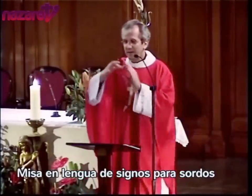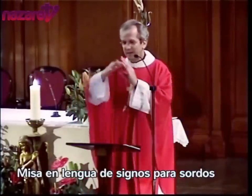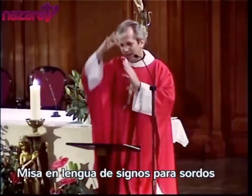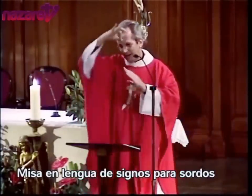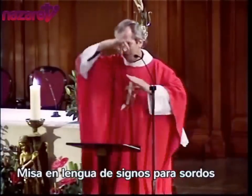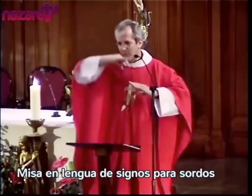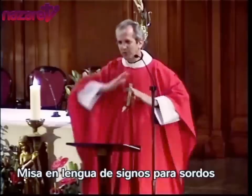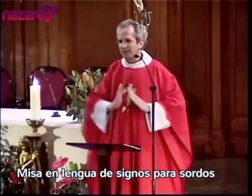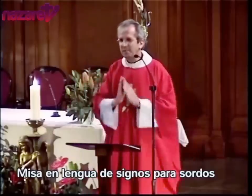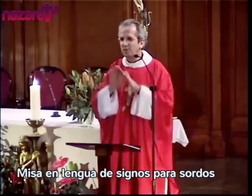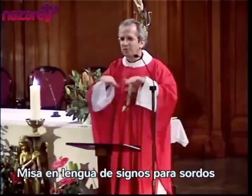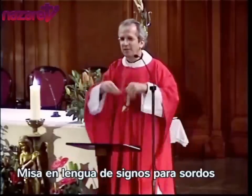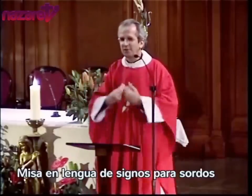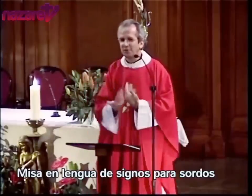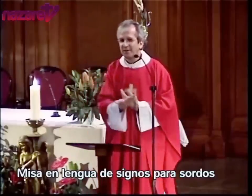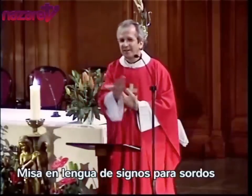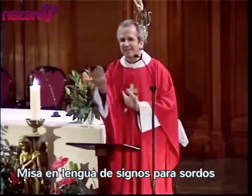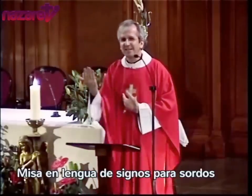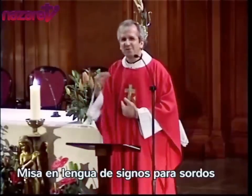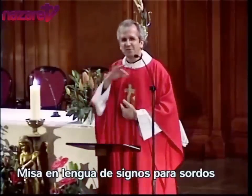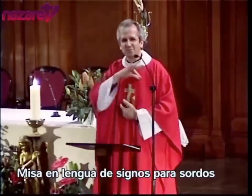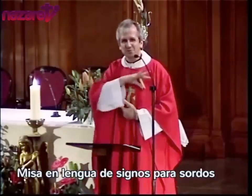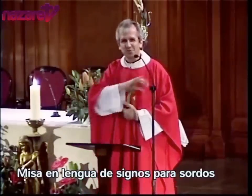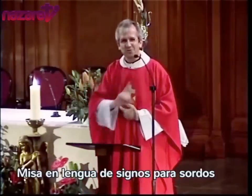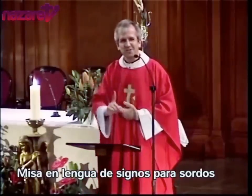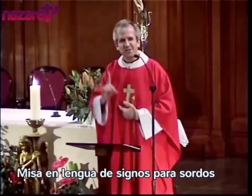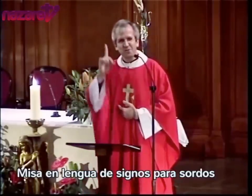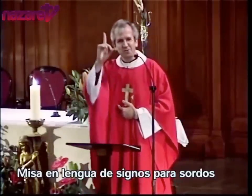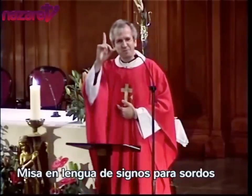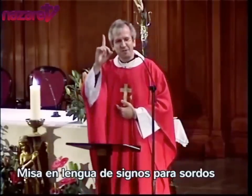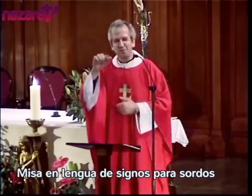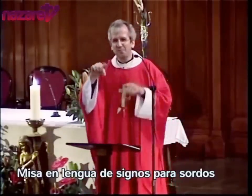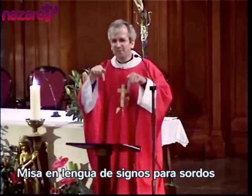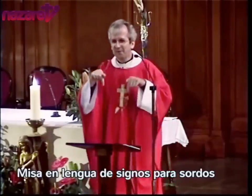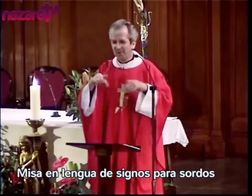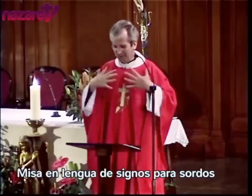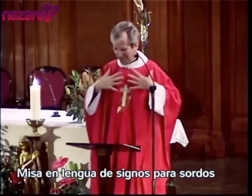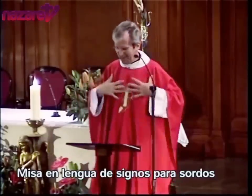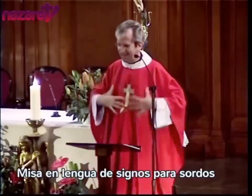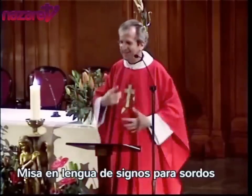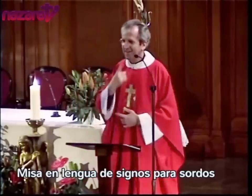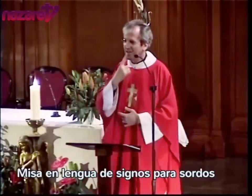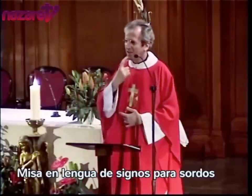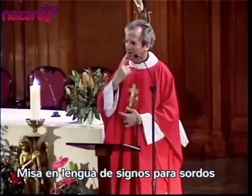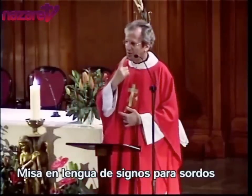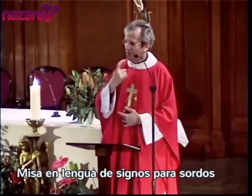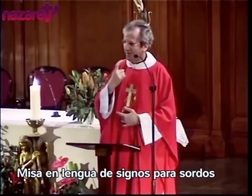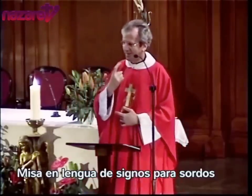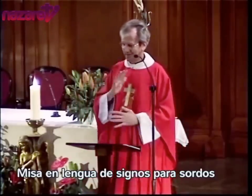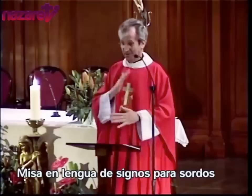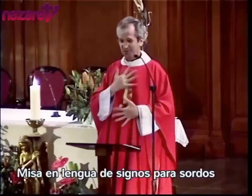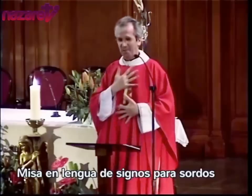Dios Padre y la comunión del Espíritu Santo estén con todos vosotros. Y con tu espíritu. Hoy, de